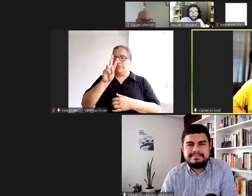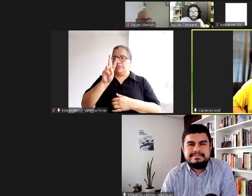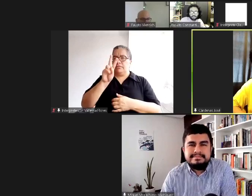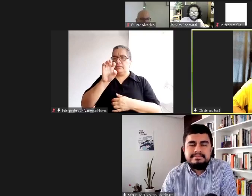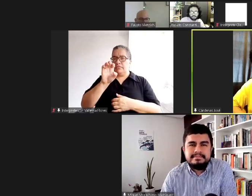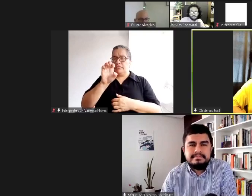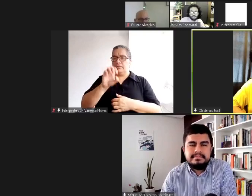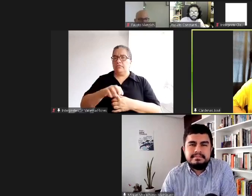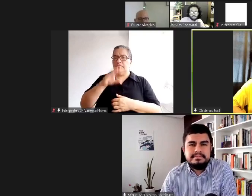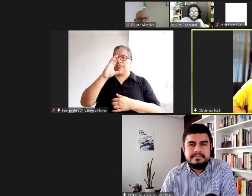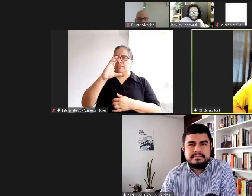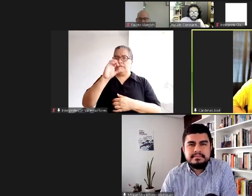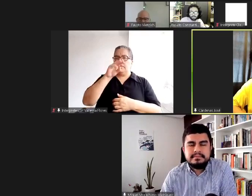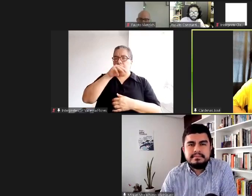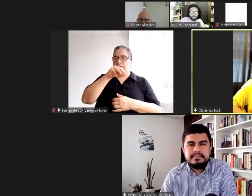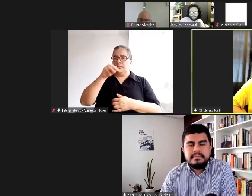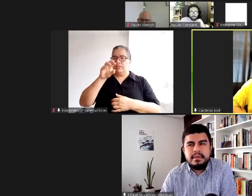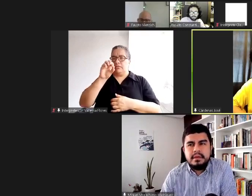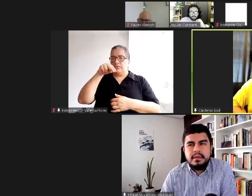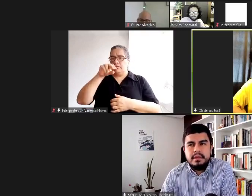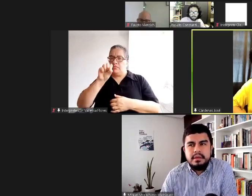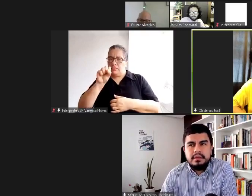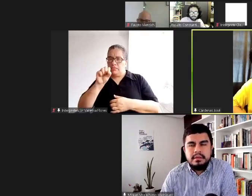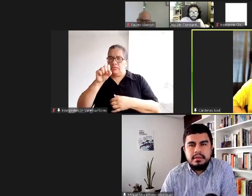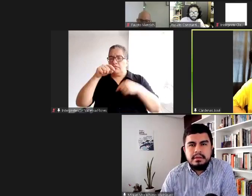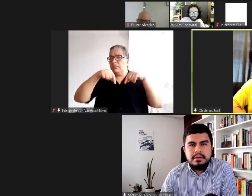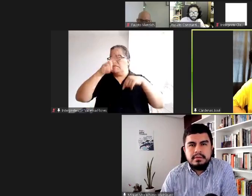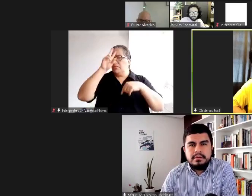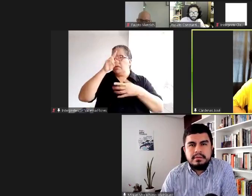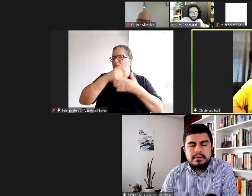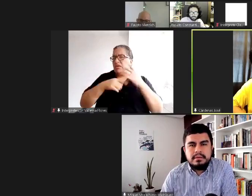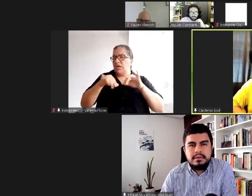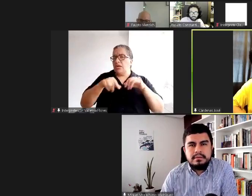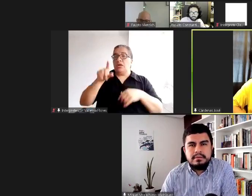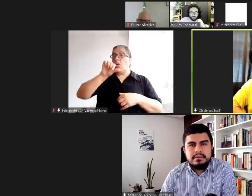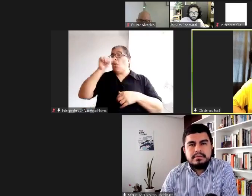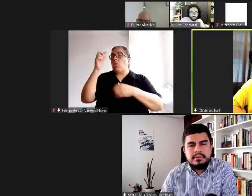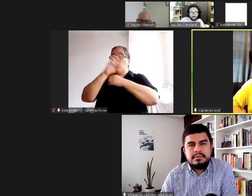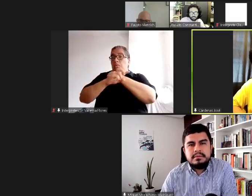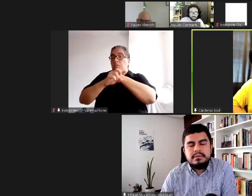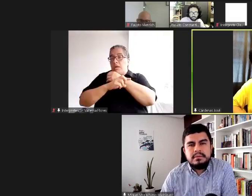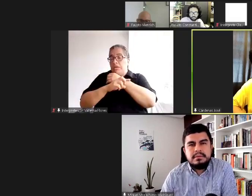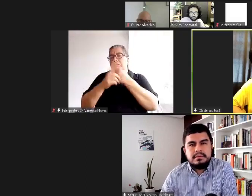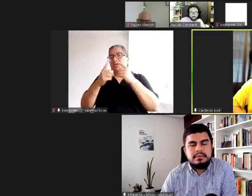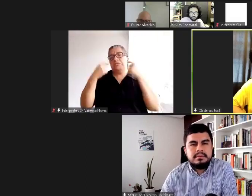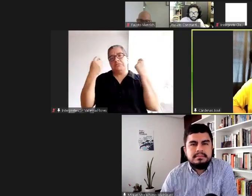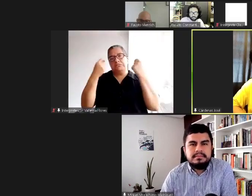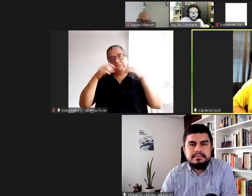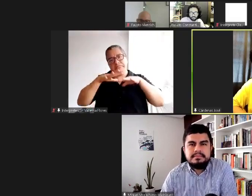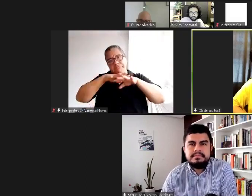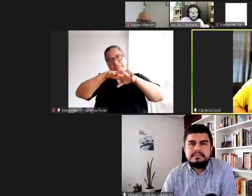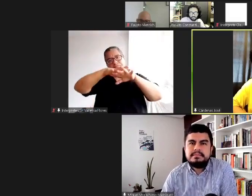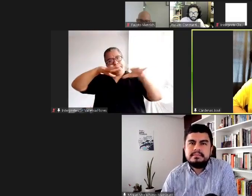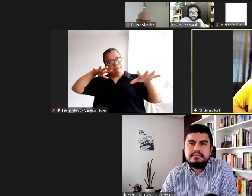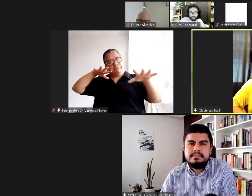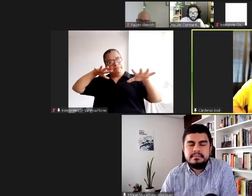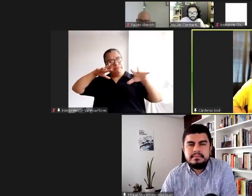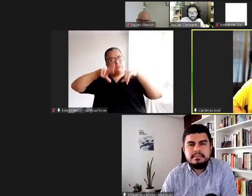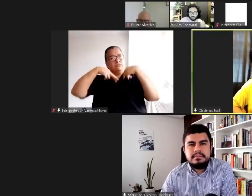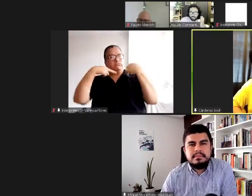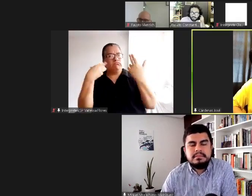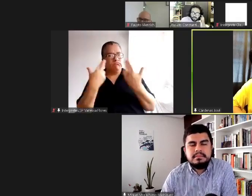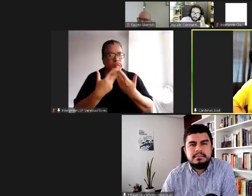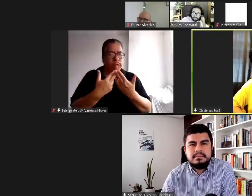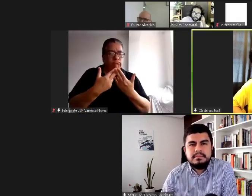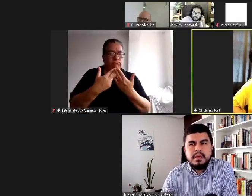promoción de este tipo de licenciamiento. En otros países hacen festivales, ¿Hacen encuentros?